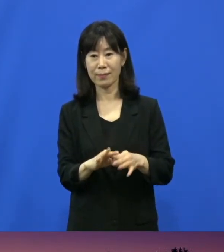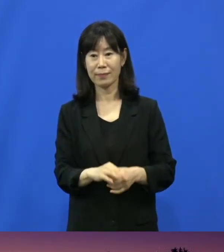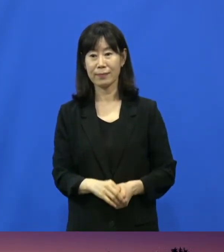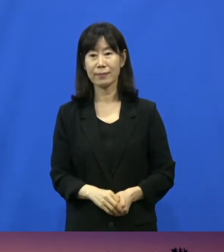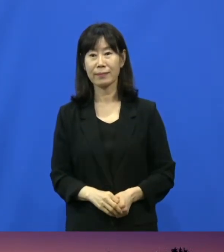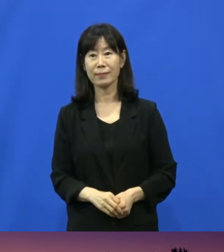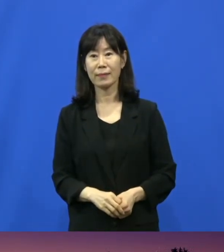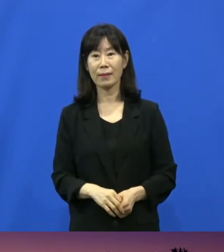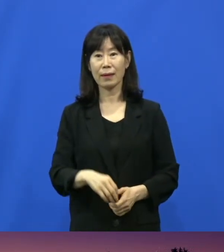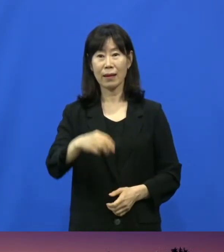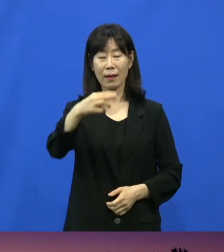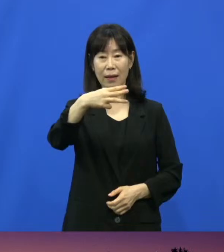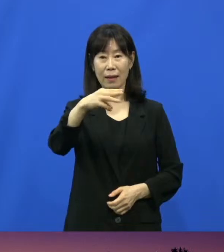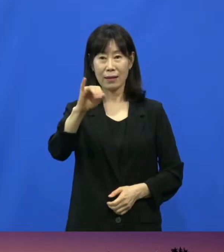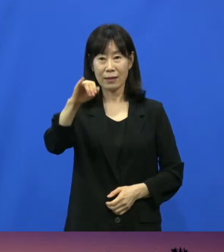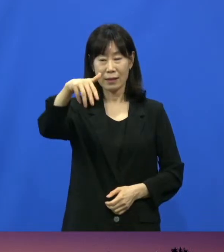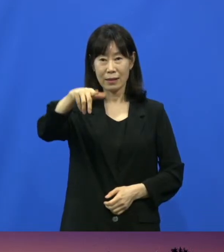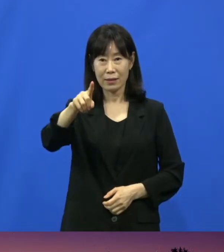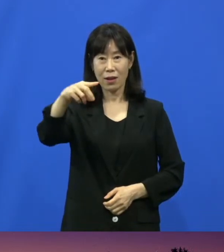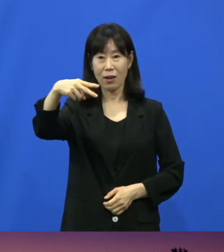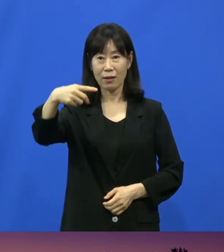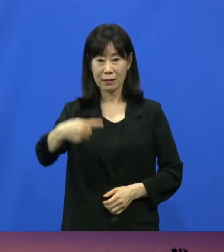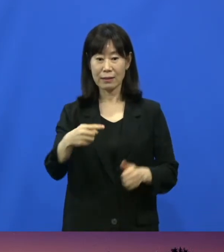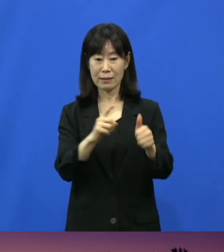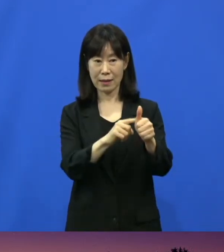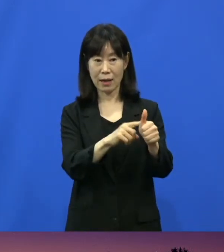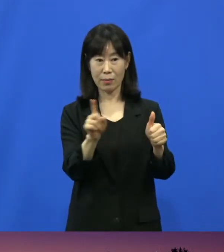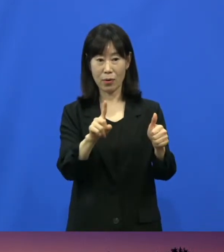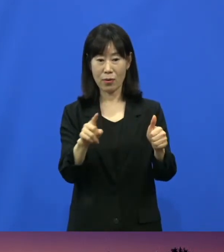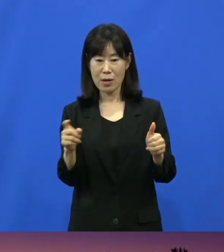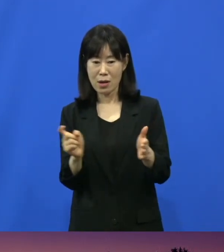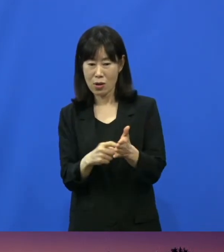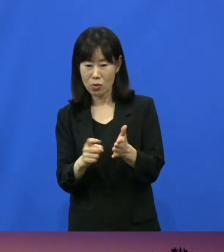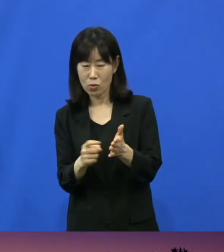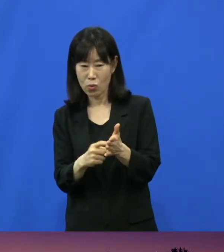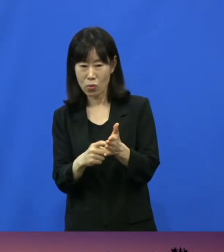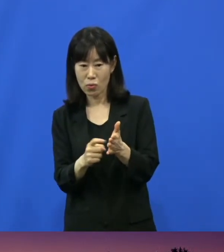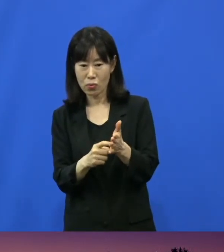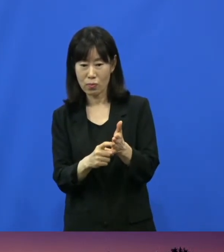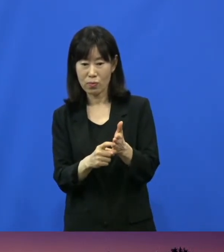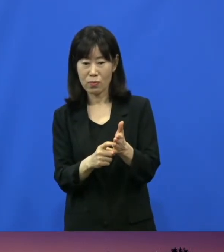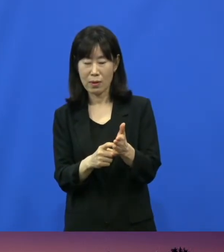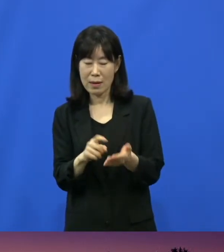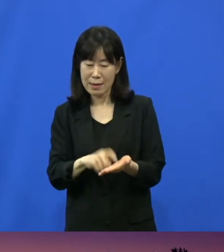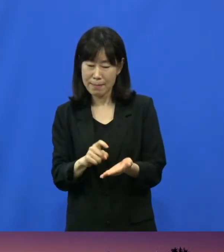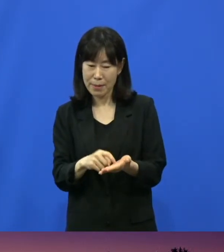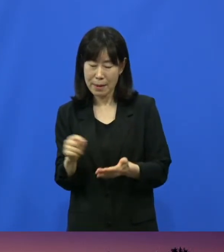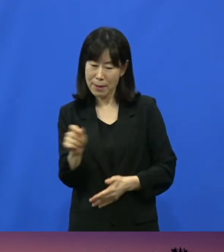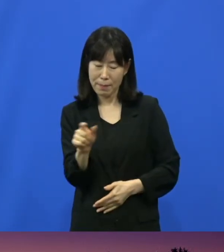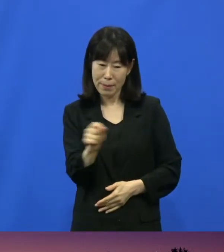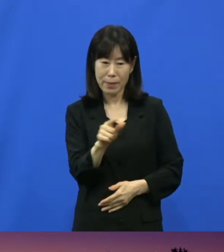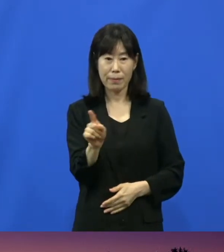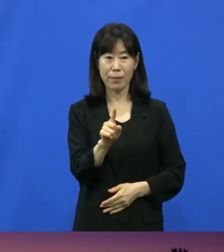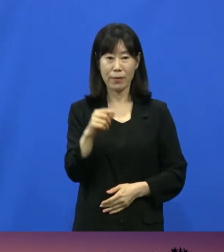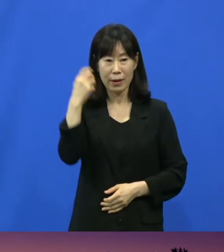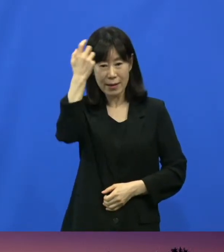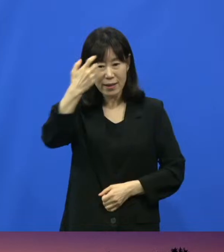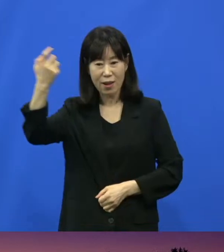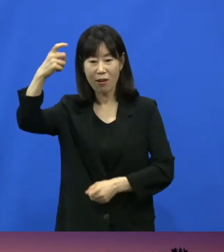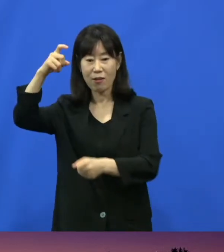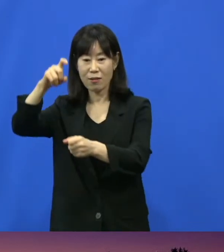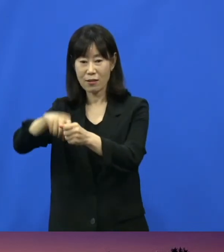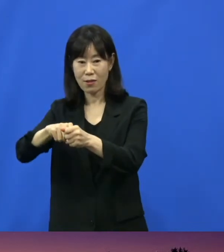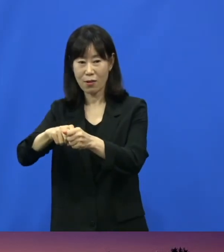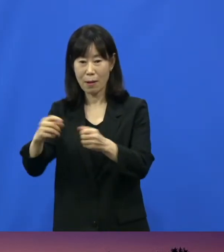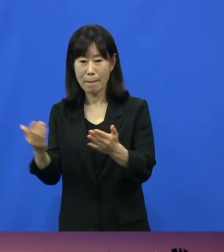여러분, 리차드 포스는 이 조급증이야말로 영성의 적이다 이렇게 얘기했어요. 영성에 관련된 리차드 포스터가 그